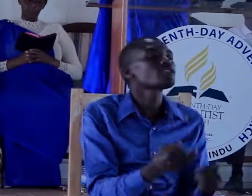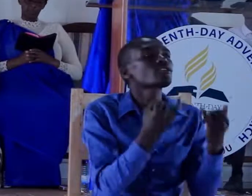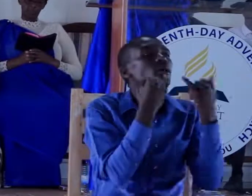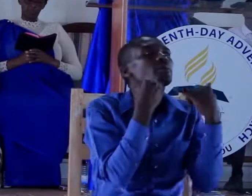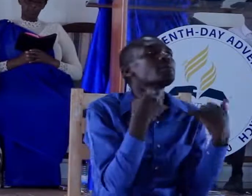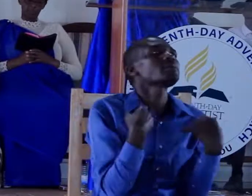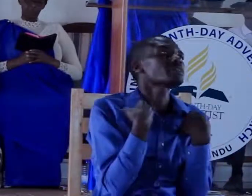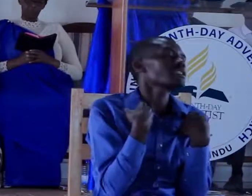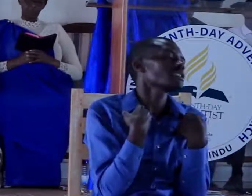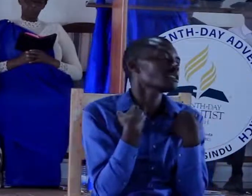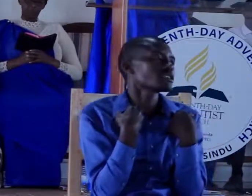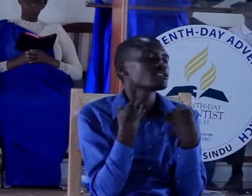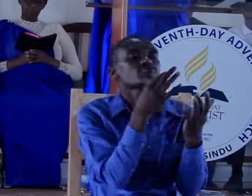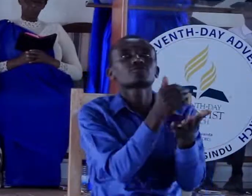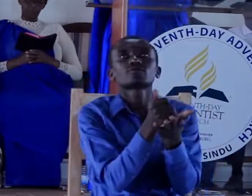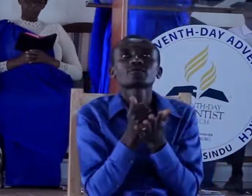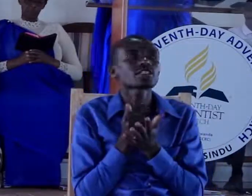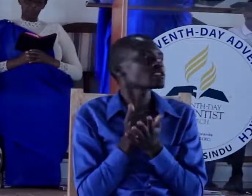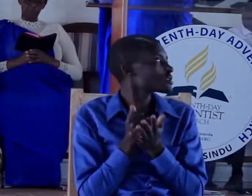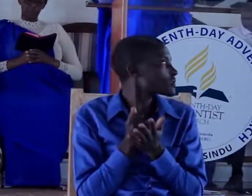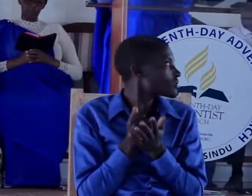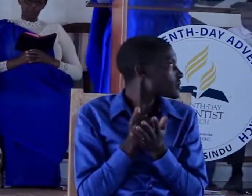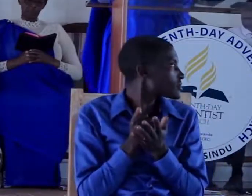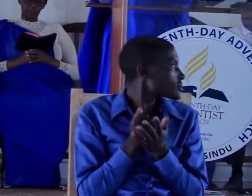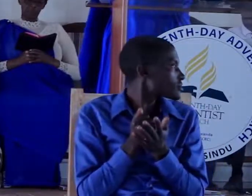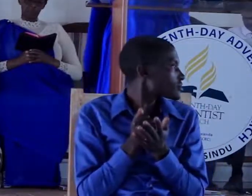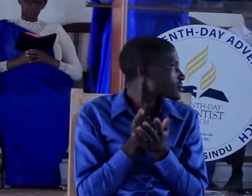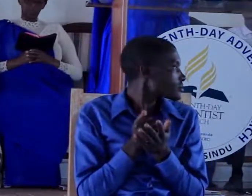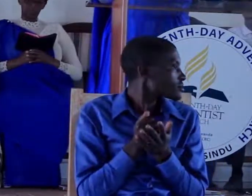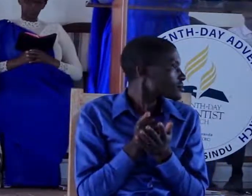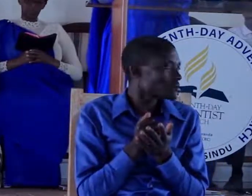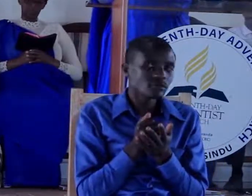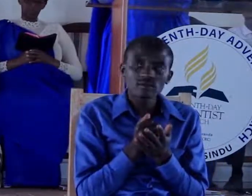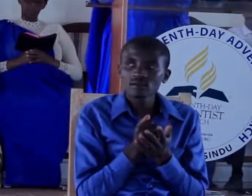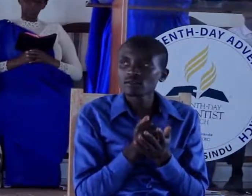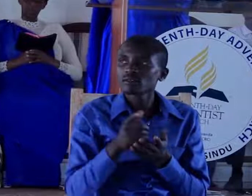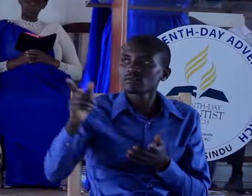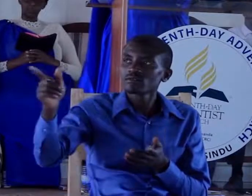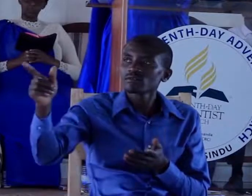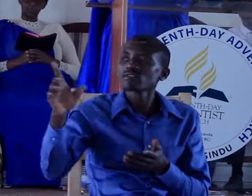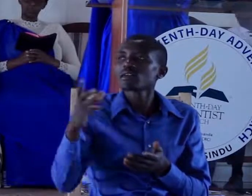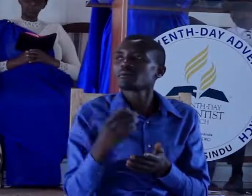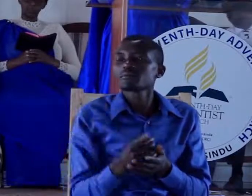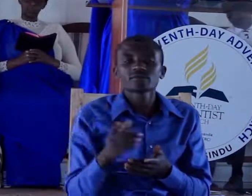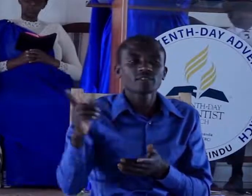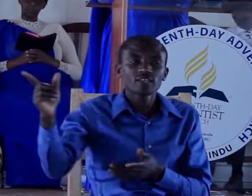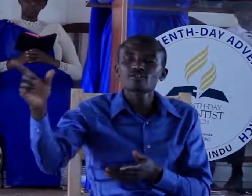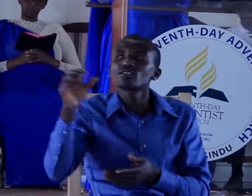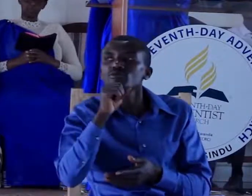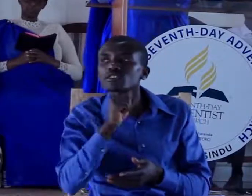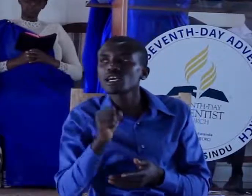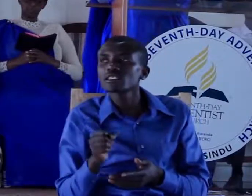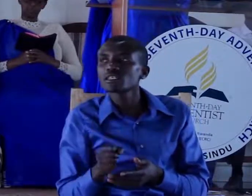turimo. Ngamu dufashe, yego musehe wanjye, sinari namubonye.